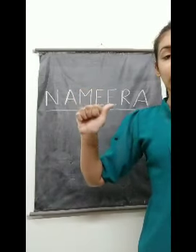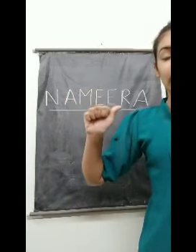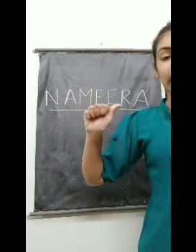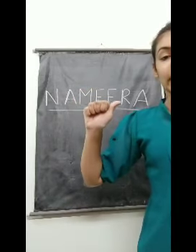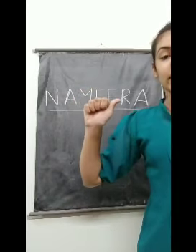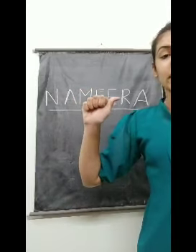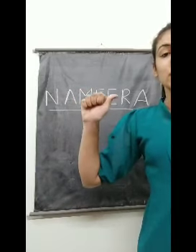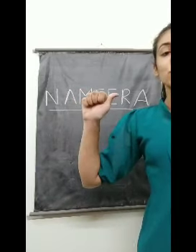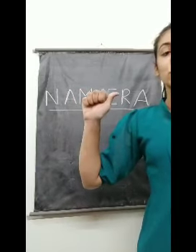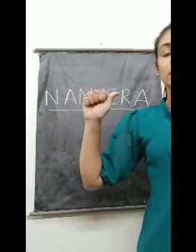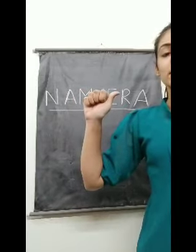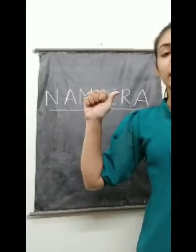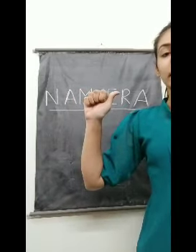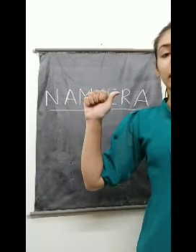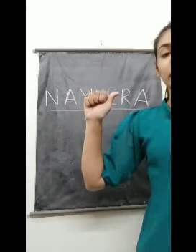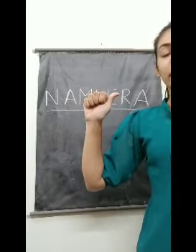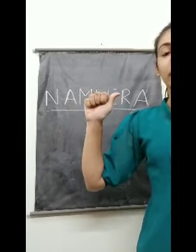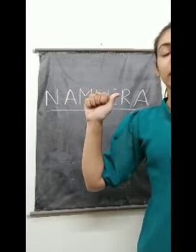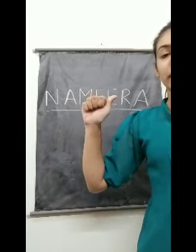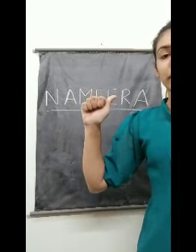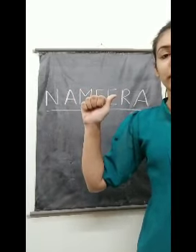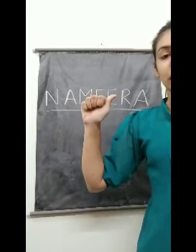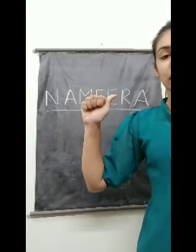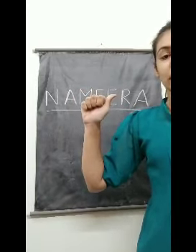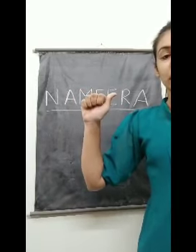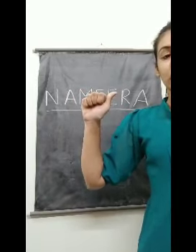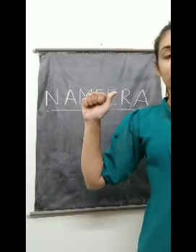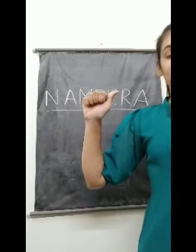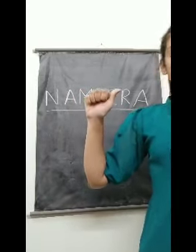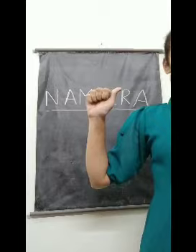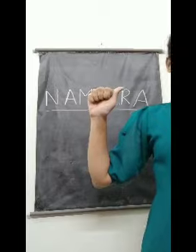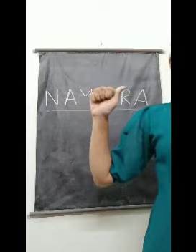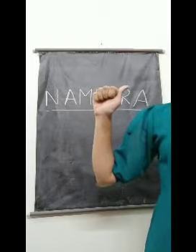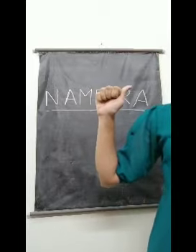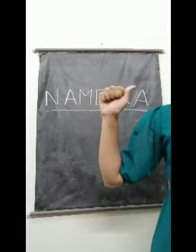ए. So this is my name, Namira. Okay?